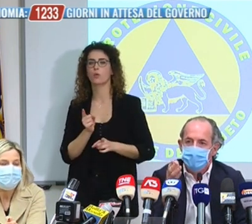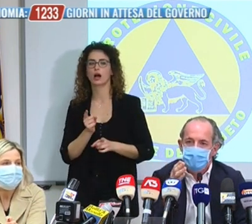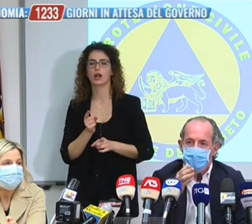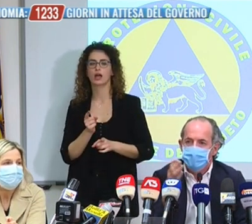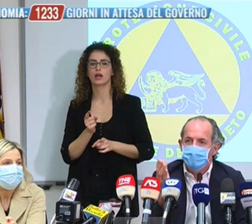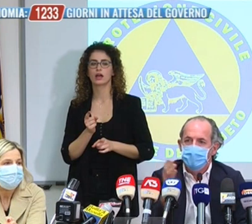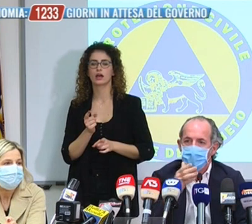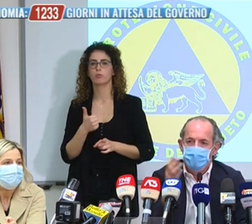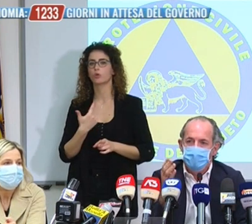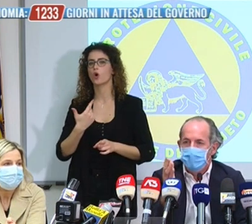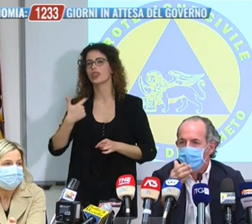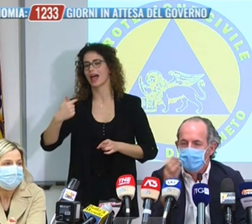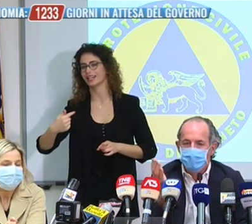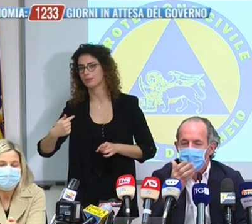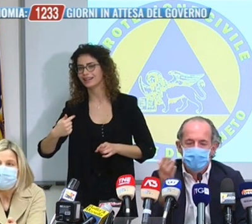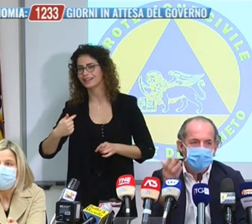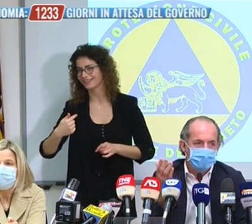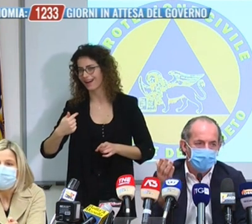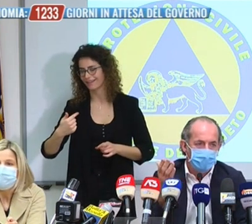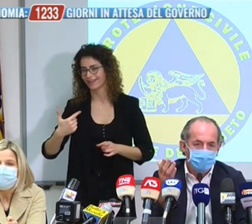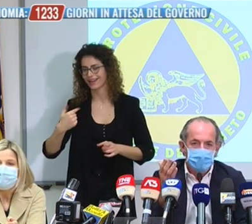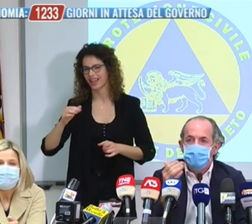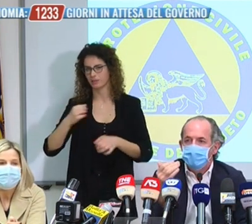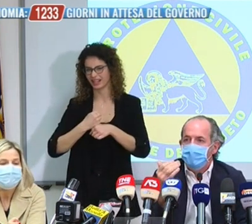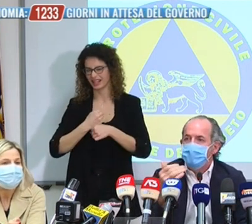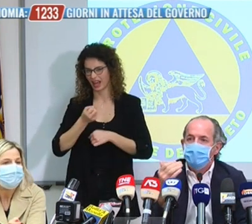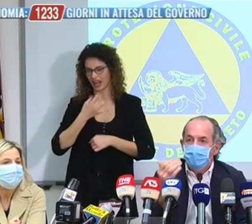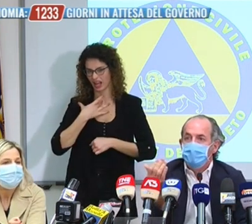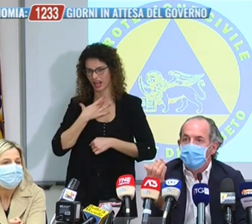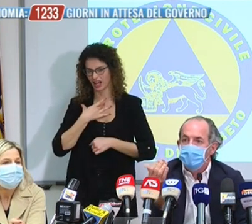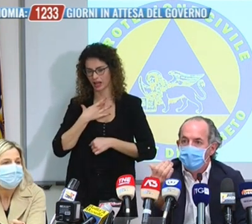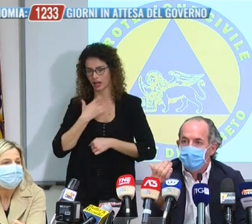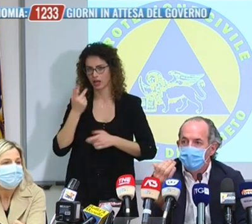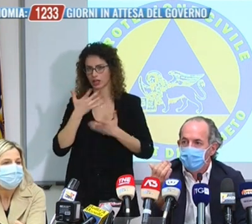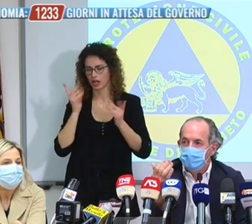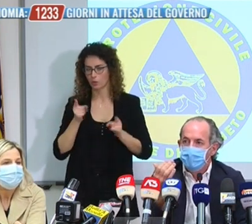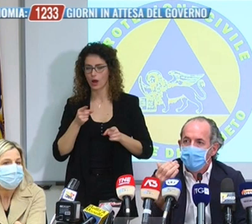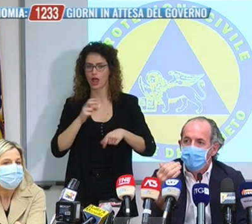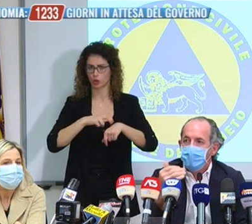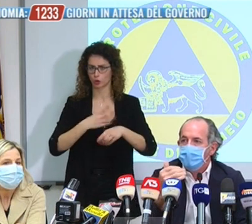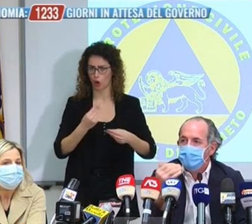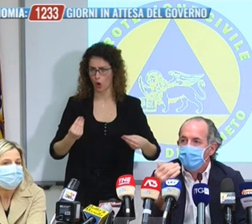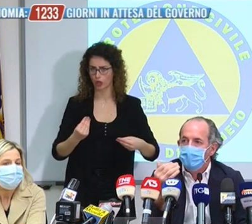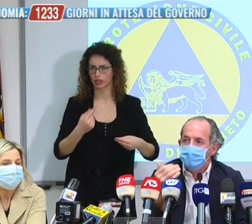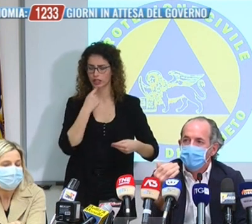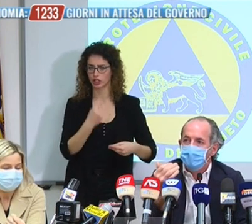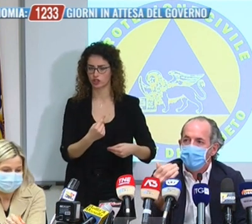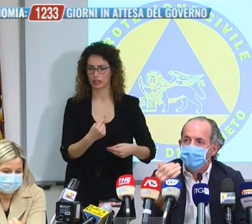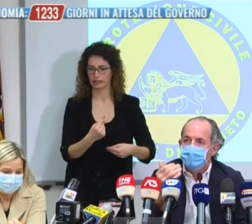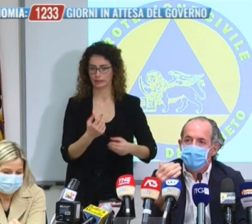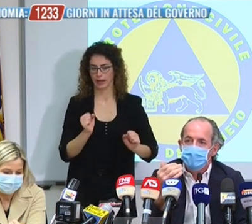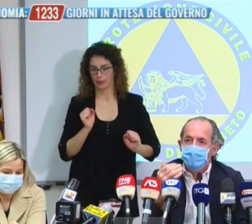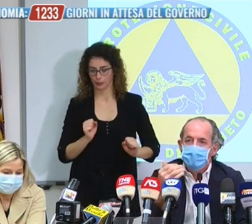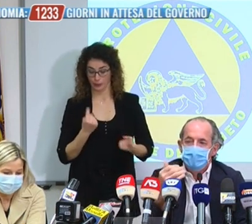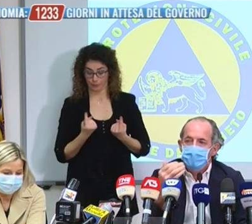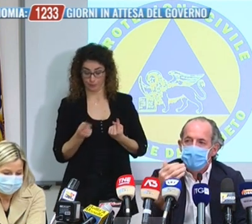poteva essere il paracetamolo e quindi tachipirina, ste robe. Giustamente molti medici dicono, ma forse in queste